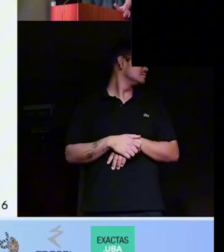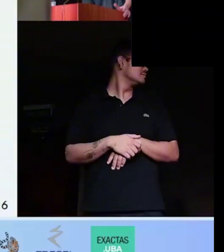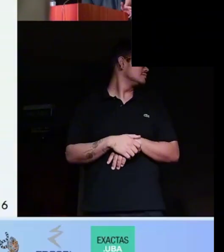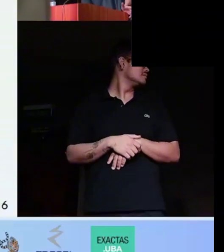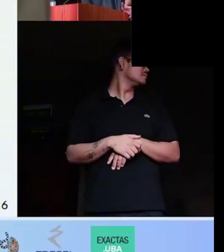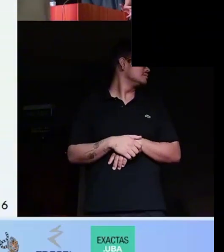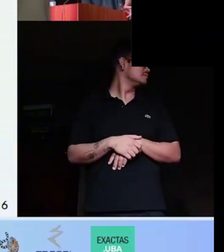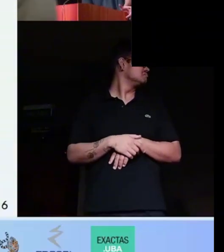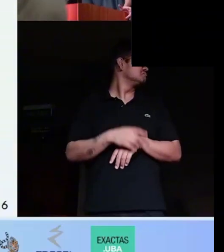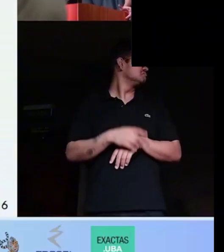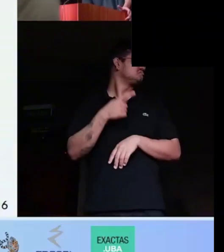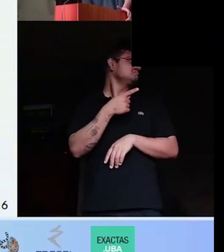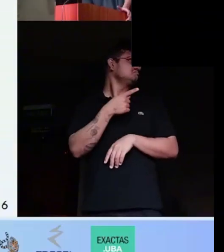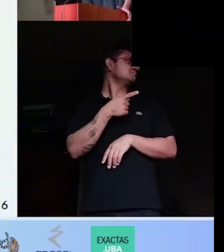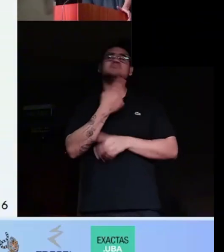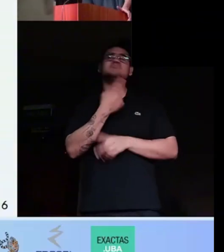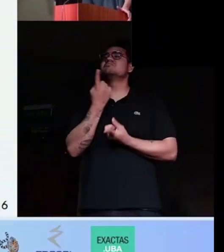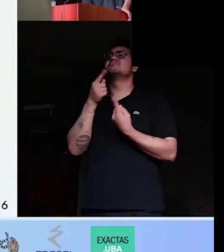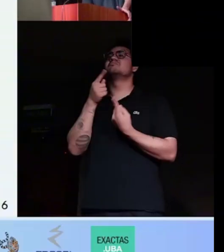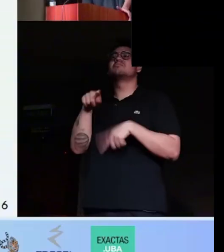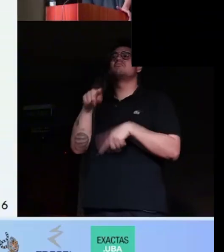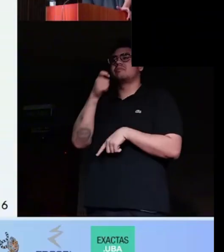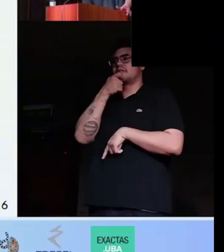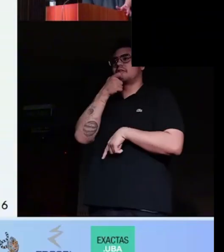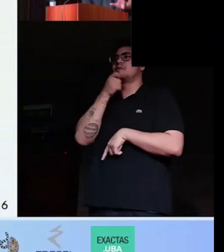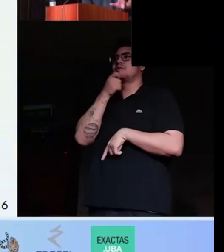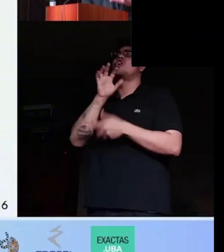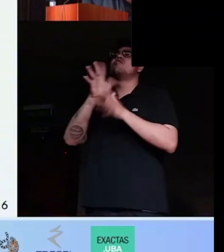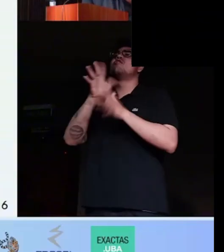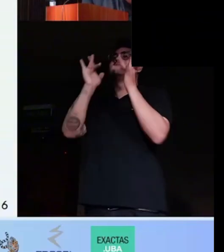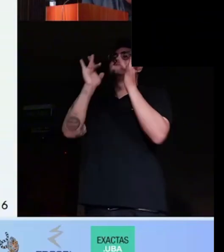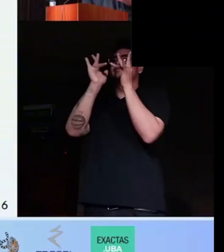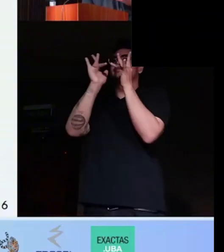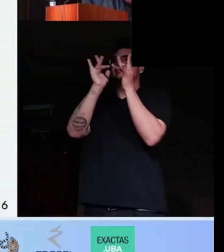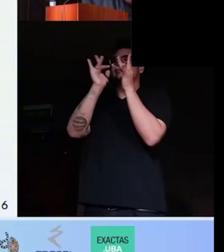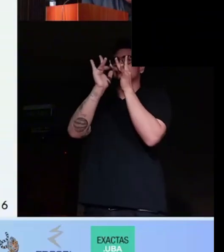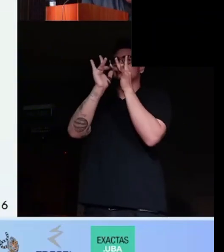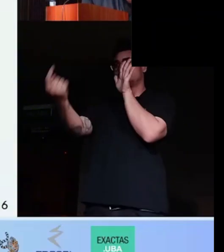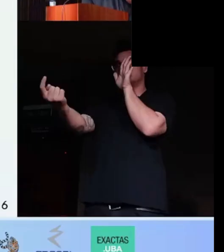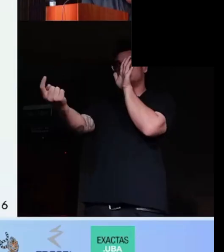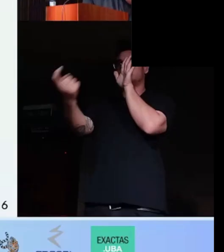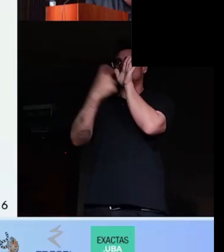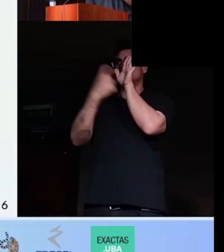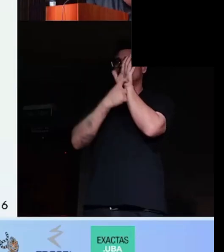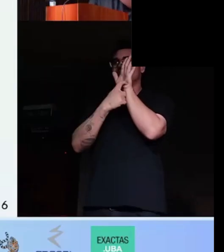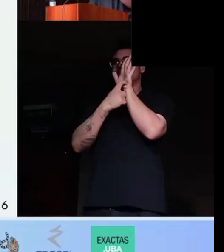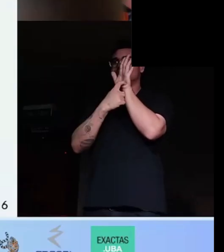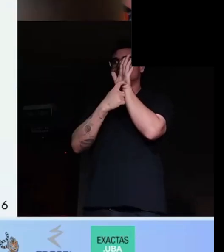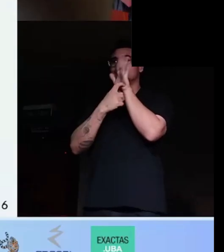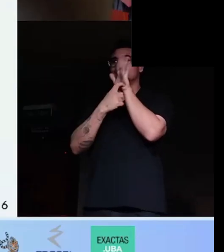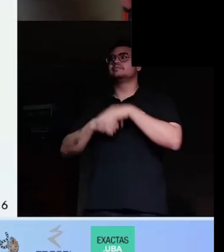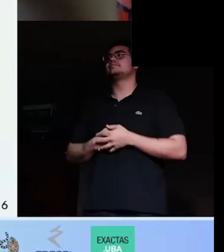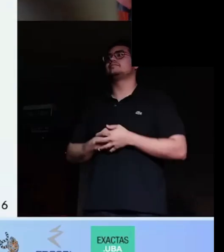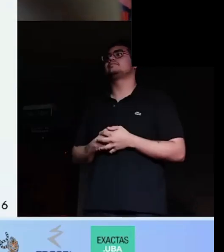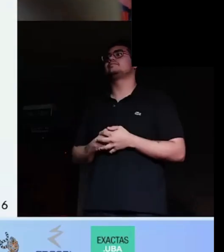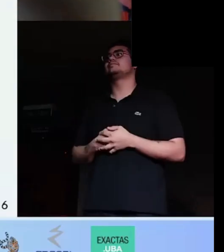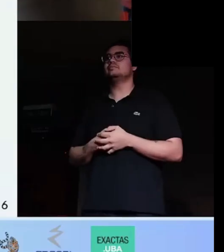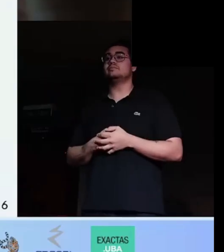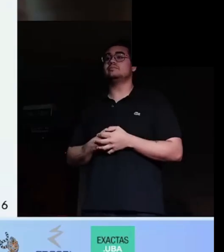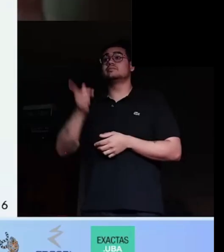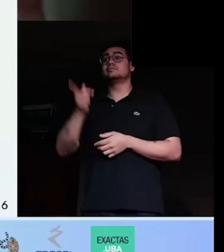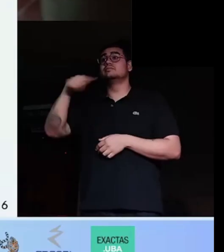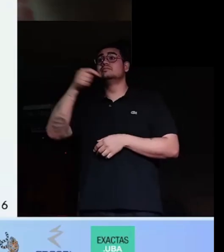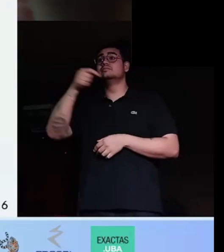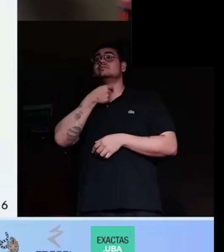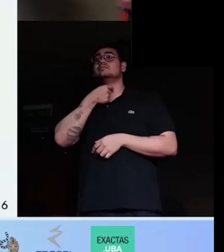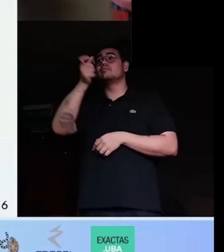Esta es un poco la interfaz donde están los botones, donde uno puede cargar nuevas imágenes o